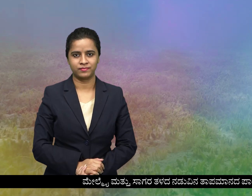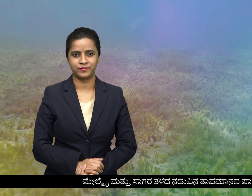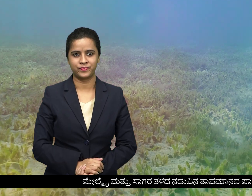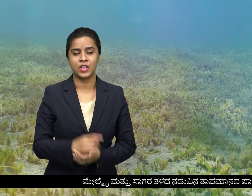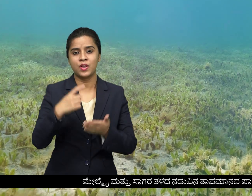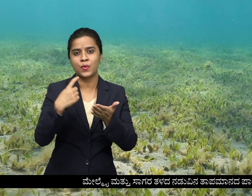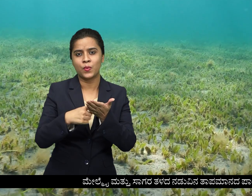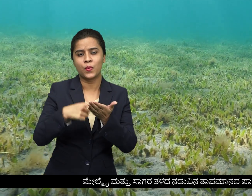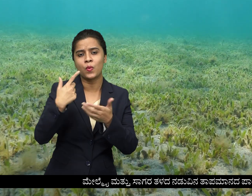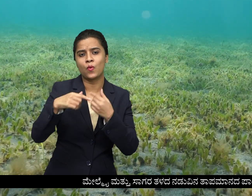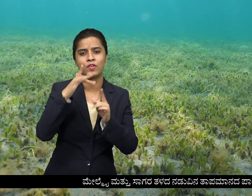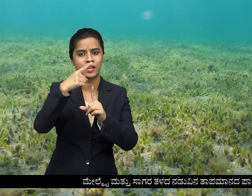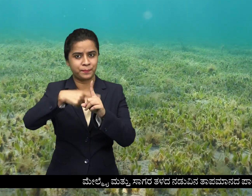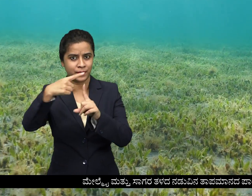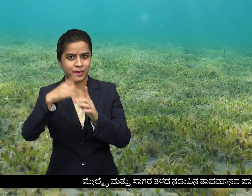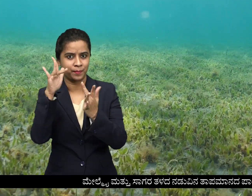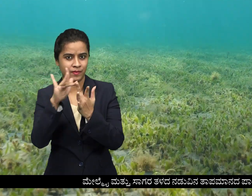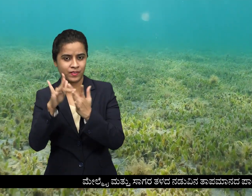ಮೇಲ್ಮೈ ಮತ್ತು ಸಾಗರ ತಳದ ನಡುವಿನ ತಾಪಮಾನದ ಪಾತ್ರ,